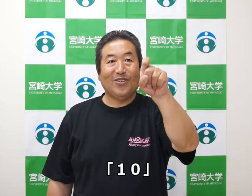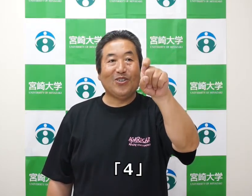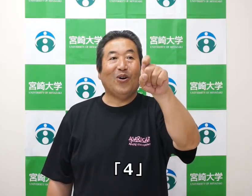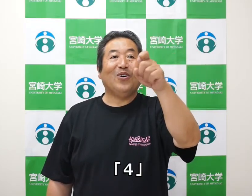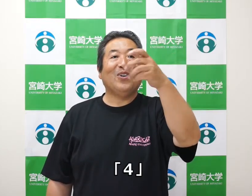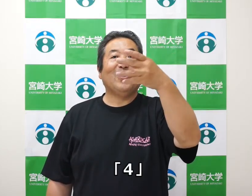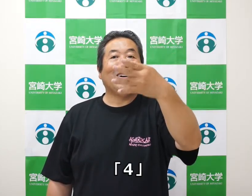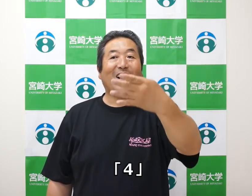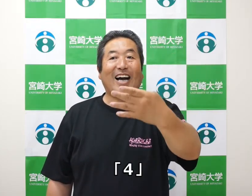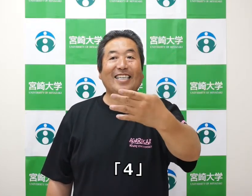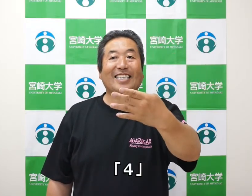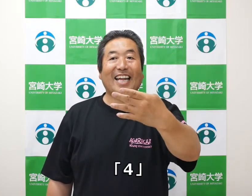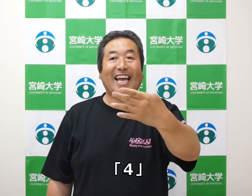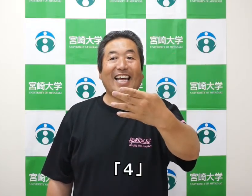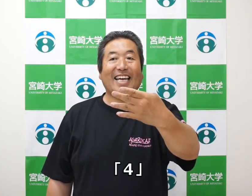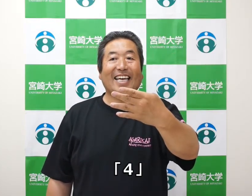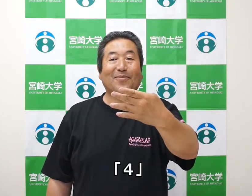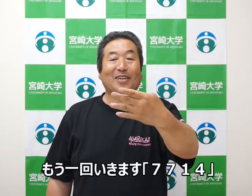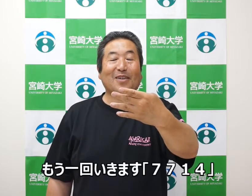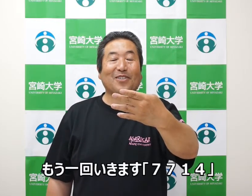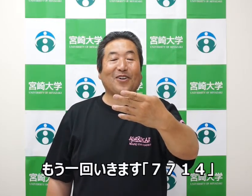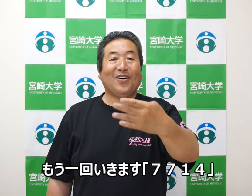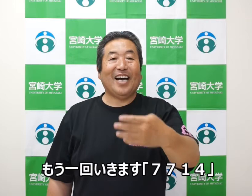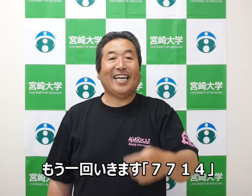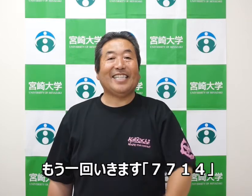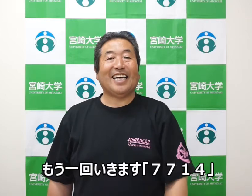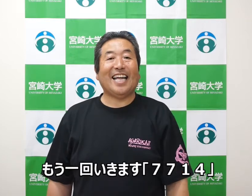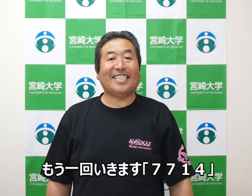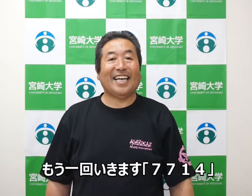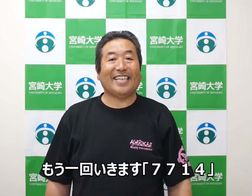7714、あ、いいですね。もう一回いきますよ。はい、